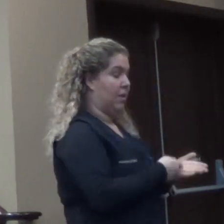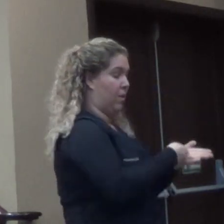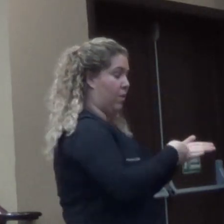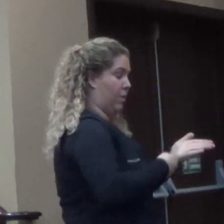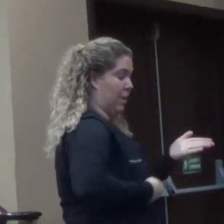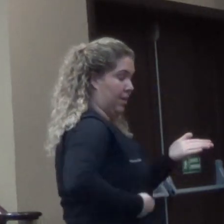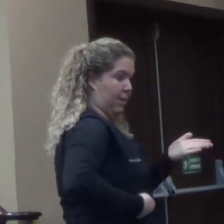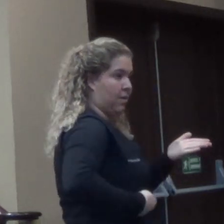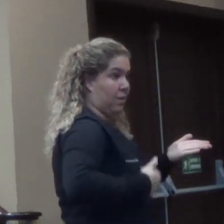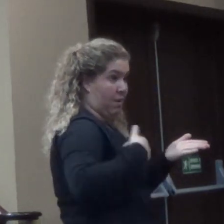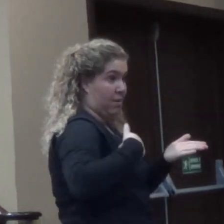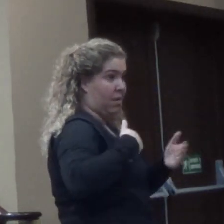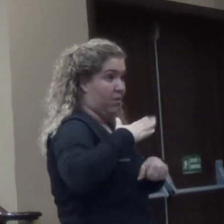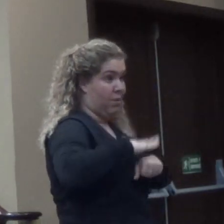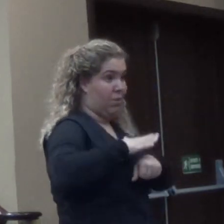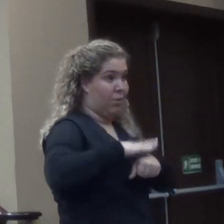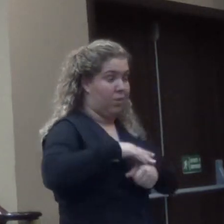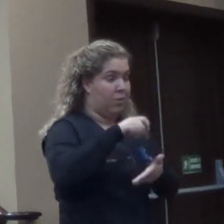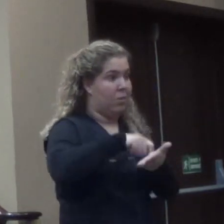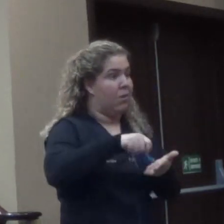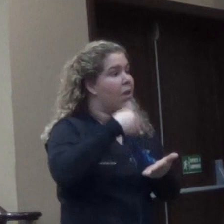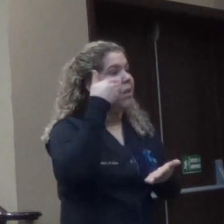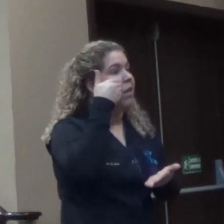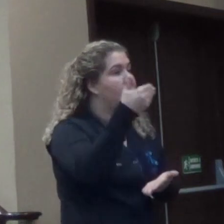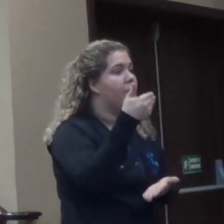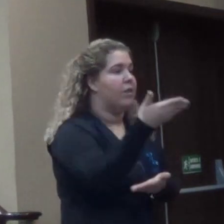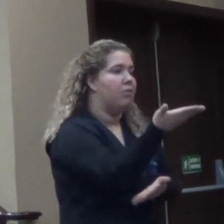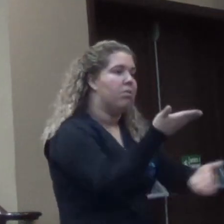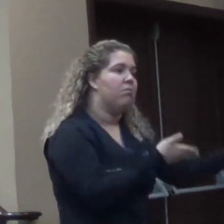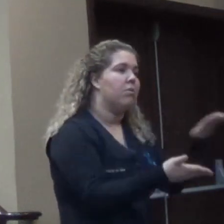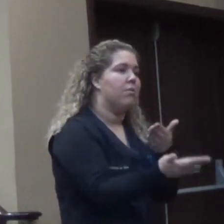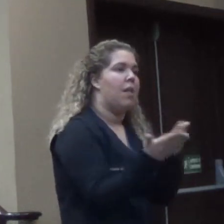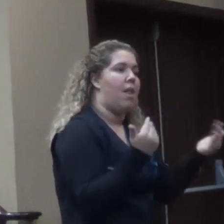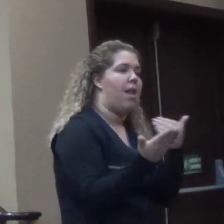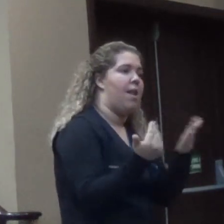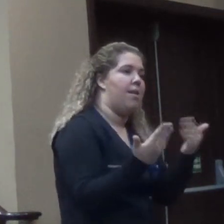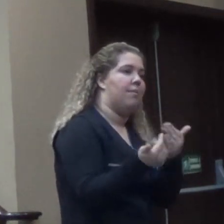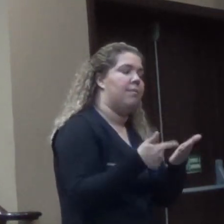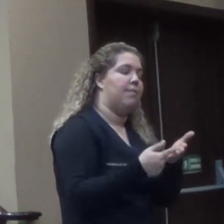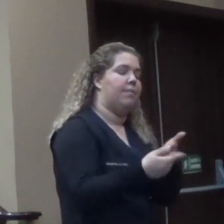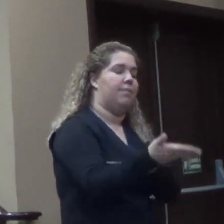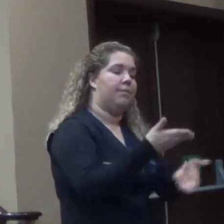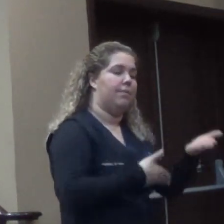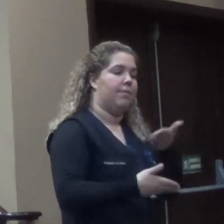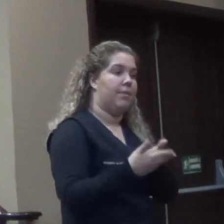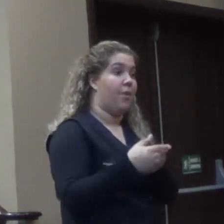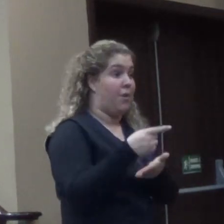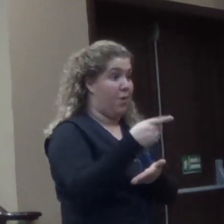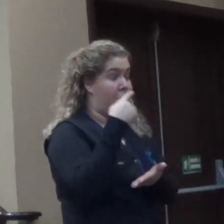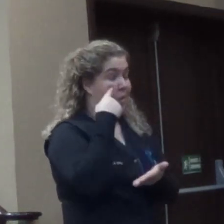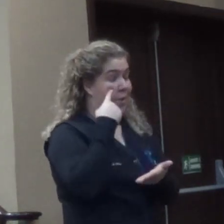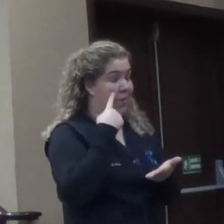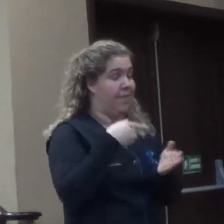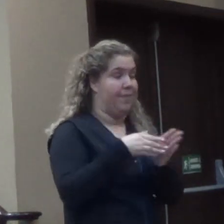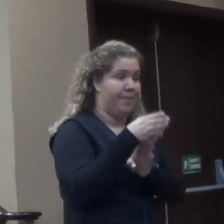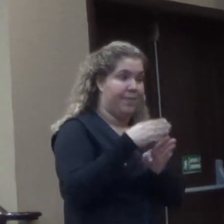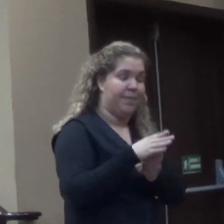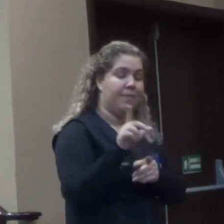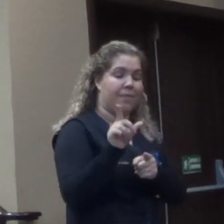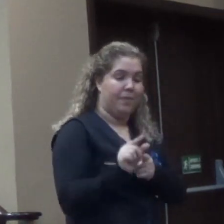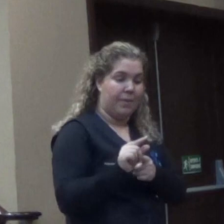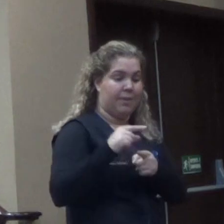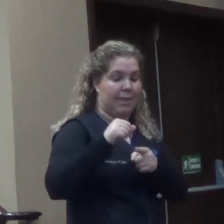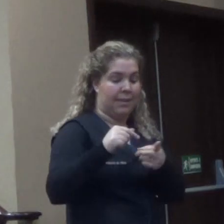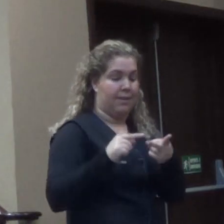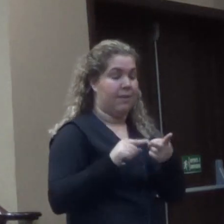recomendação. Eu escrevo à mão na frente e vou discutindo com eles lá. Menos sal, menos carne,